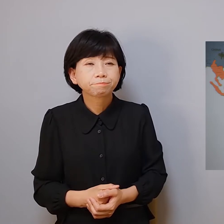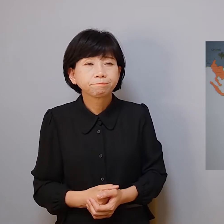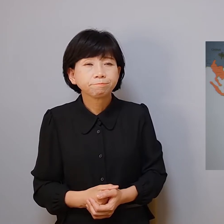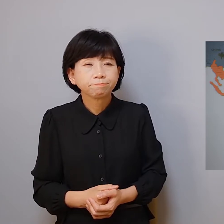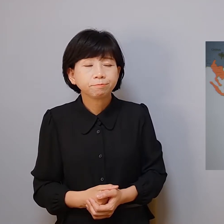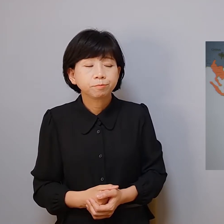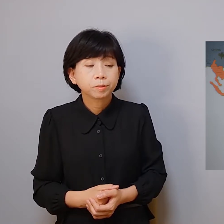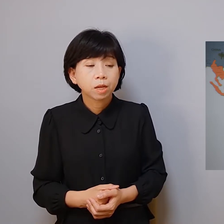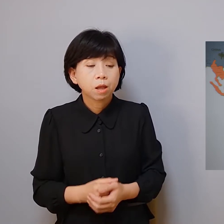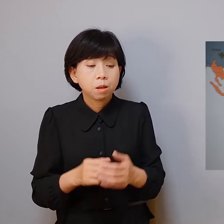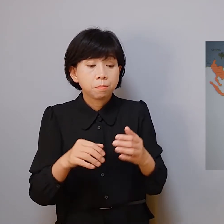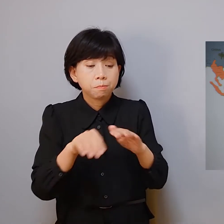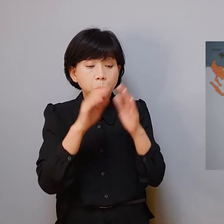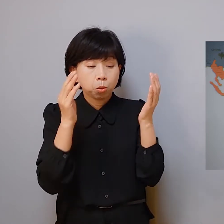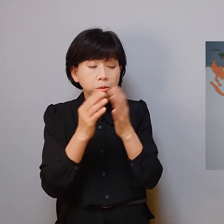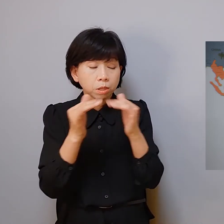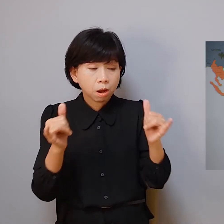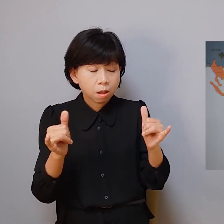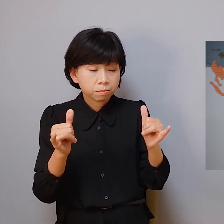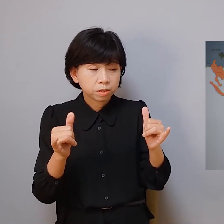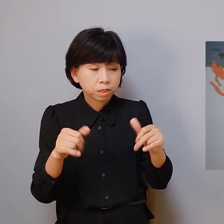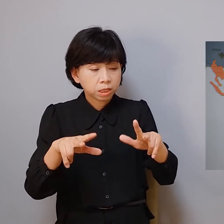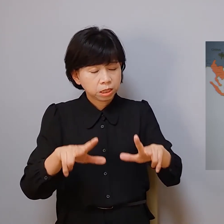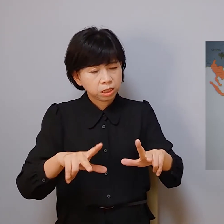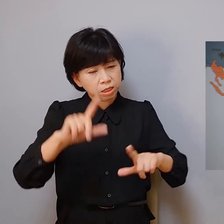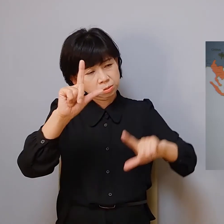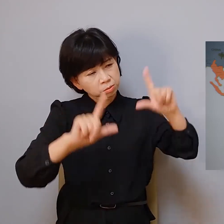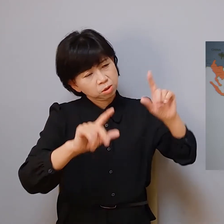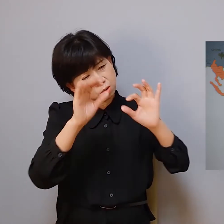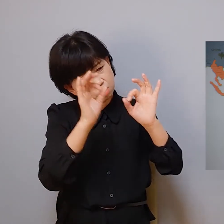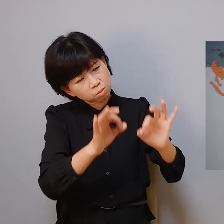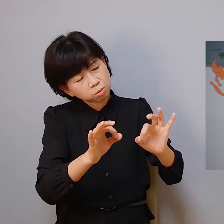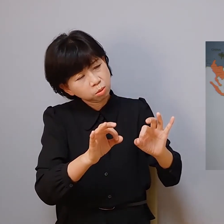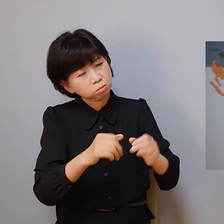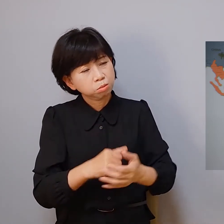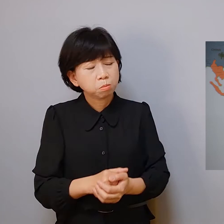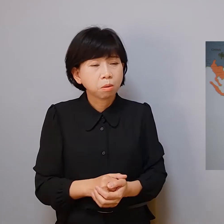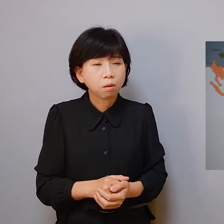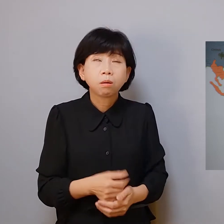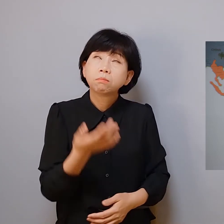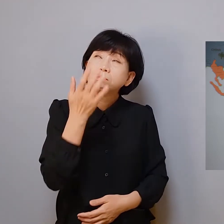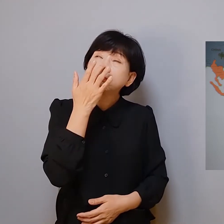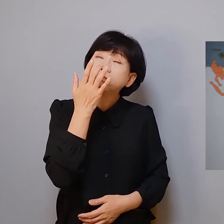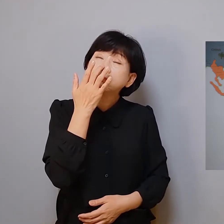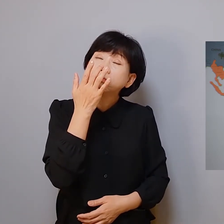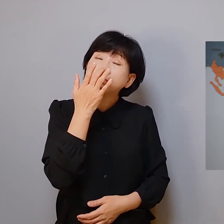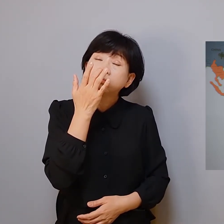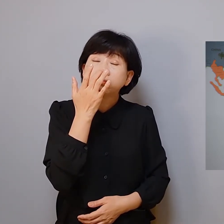있습니다. 모든 사람이 이 시대를 보고 아파하지는 않습니다. 어떤 사람들은요, 그냥